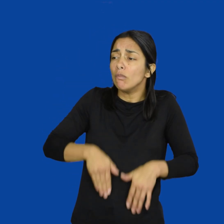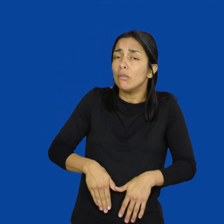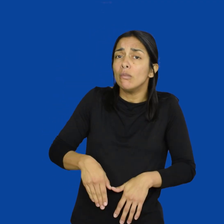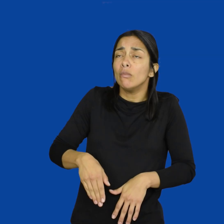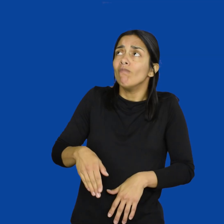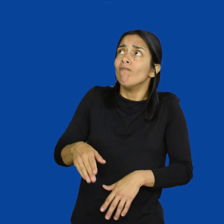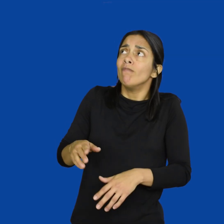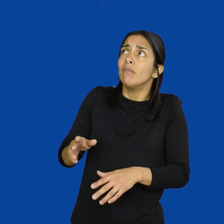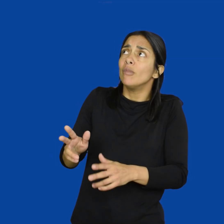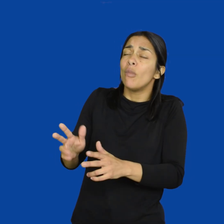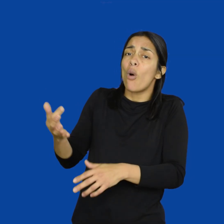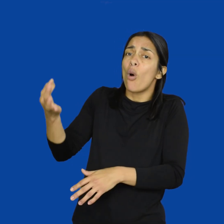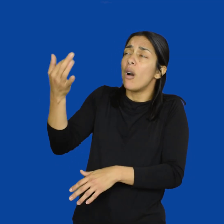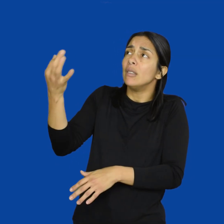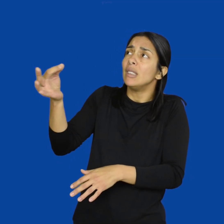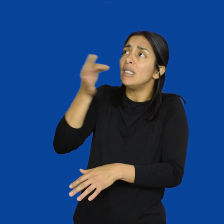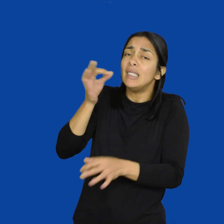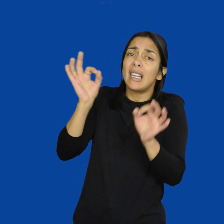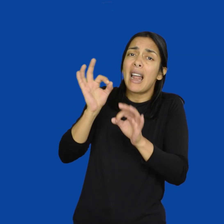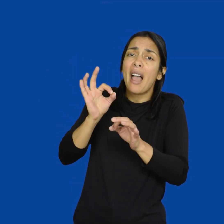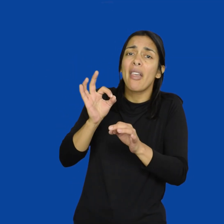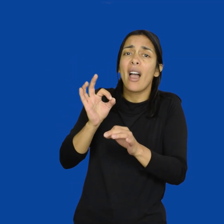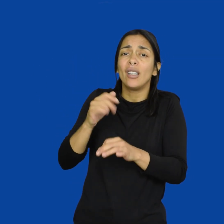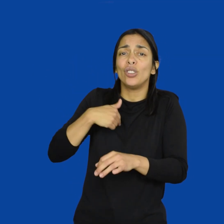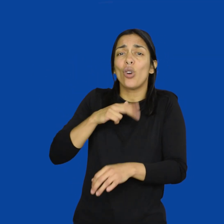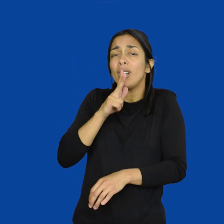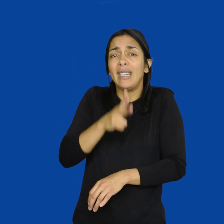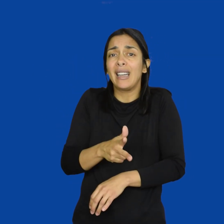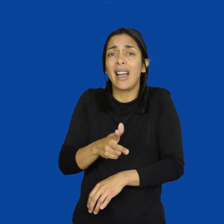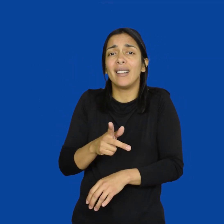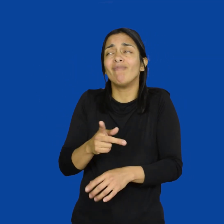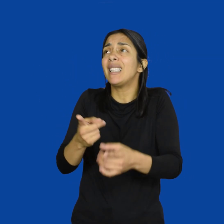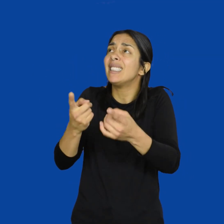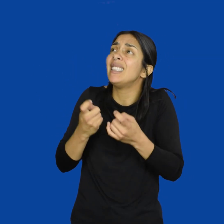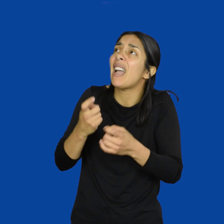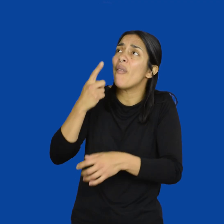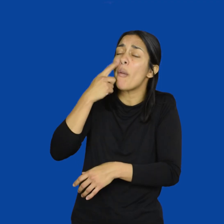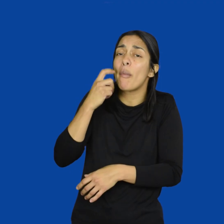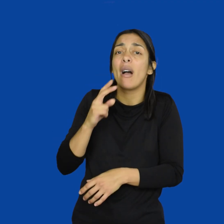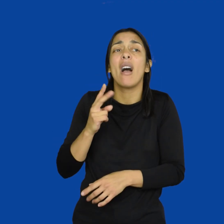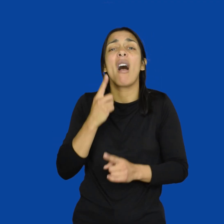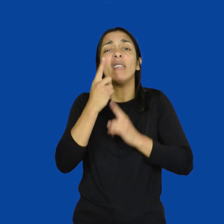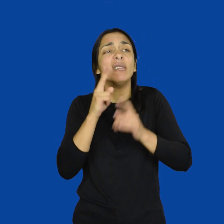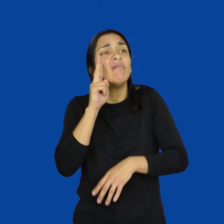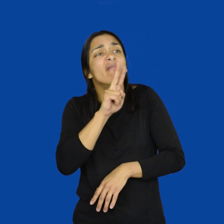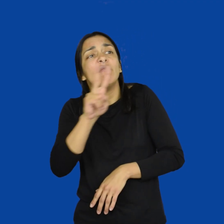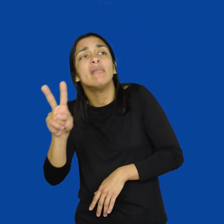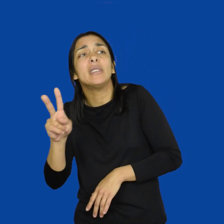yo como hija no tuviera el papá que necesité. Muchas veces veía a los padres de mis amigas como eran